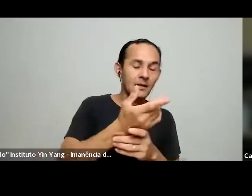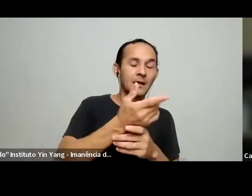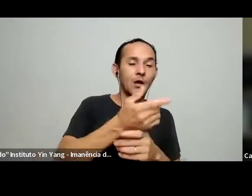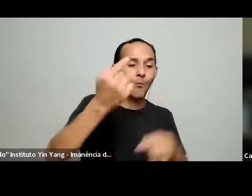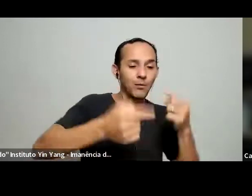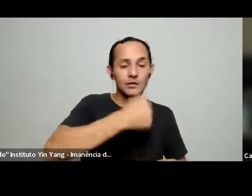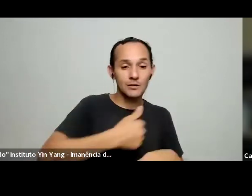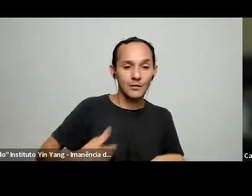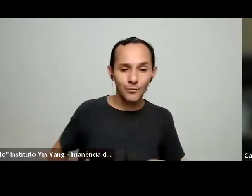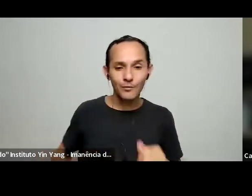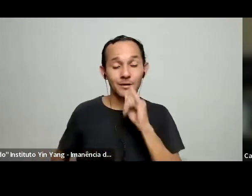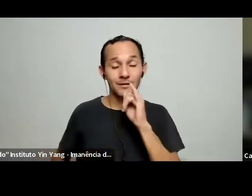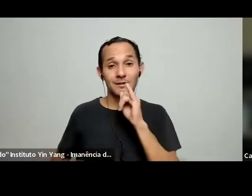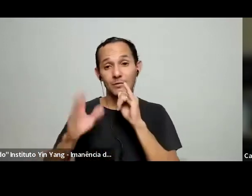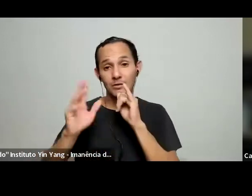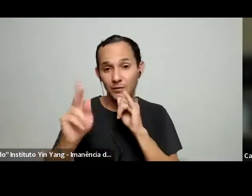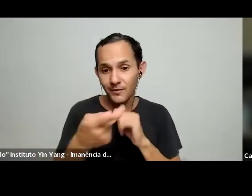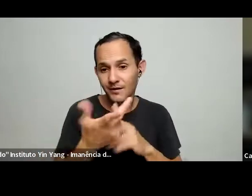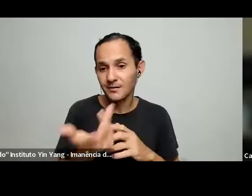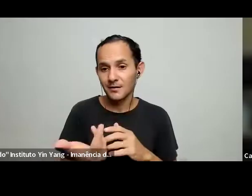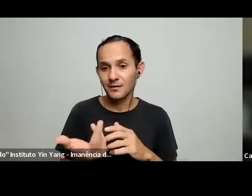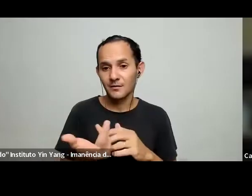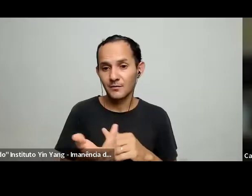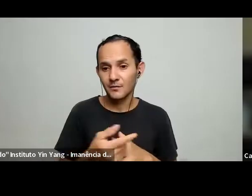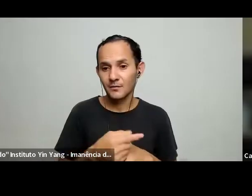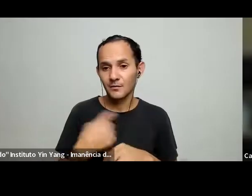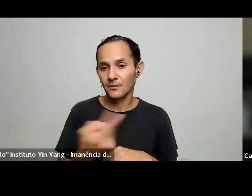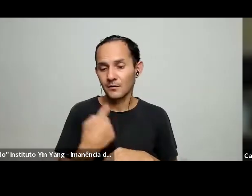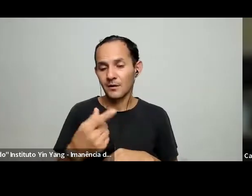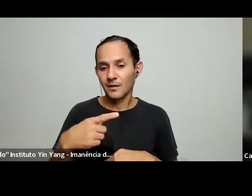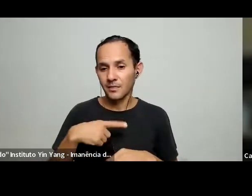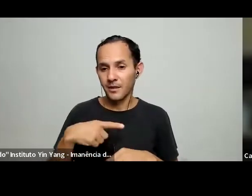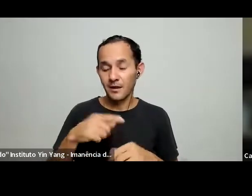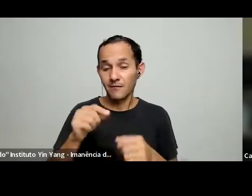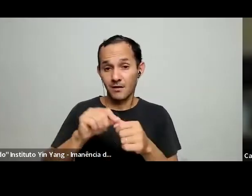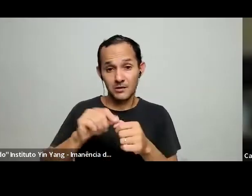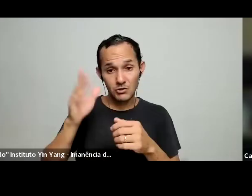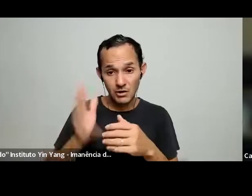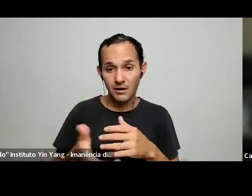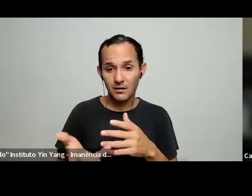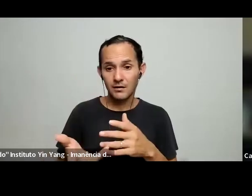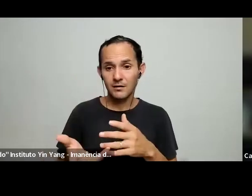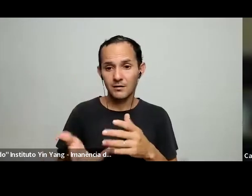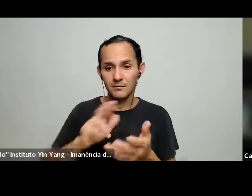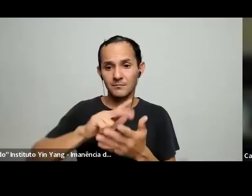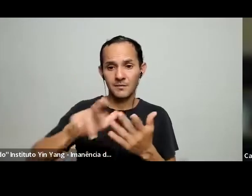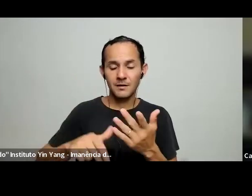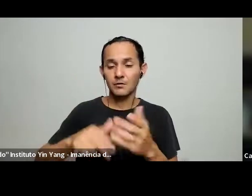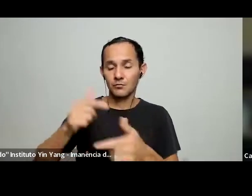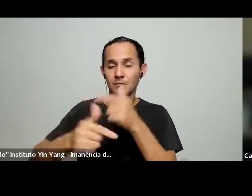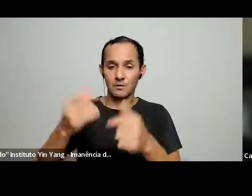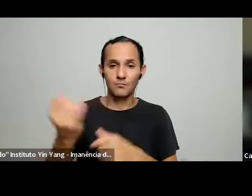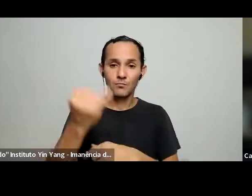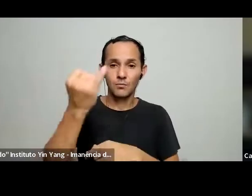alguns exemplos disso, né, que a gente já realizou, né? E, enfim, então tem várias coisas ali